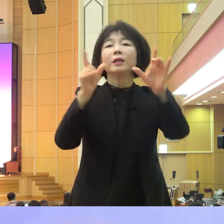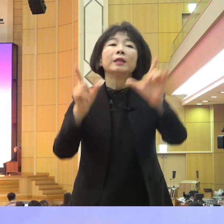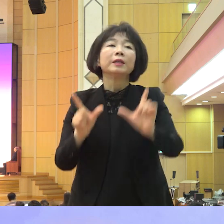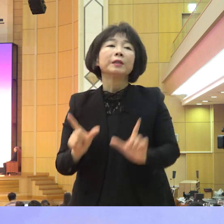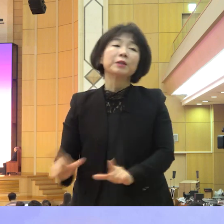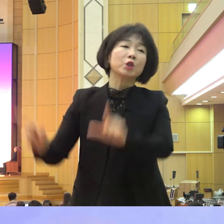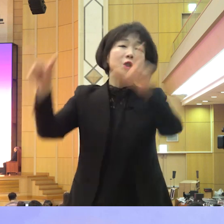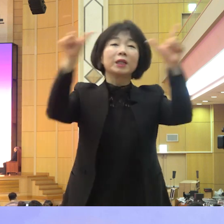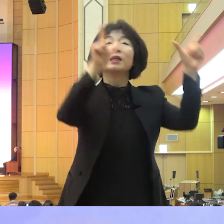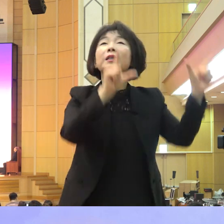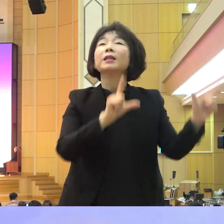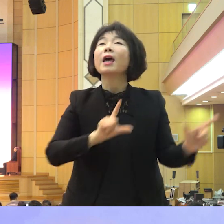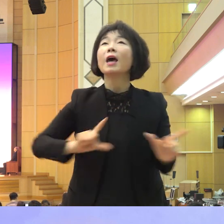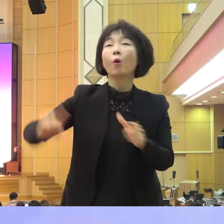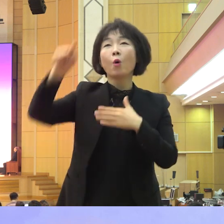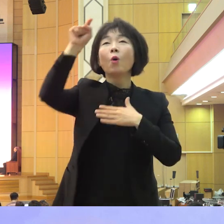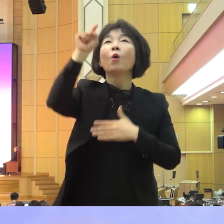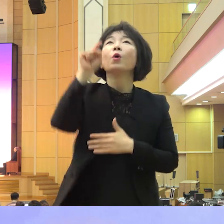지금까지